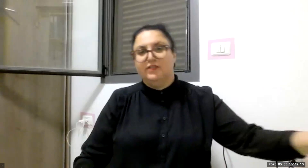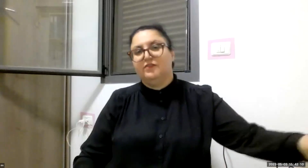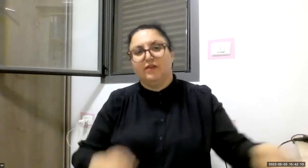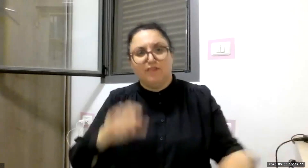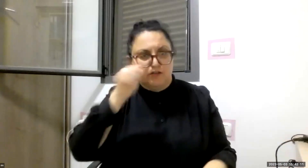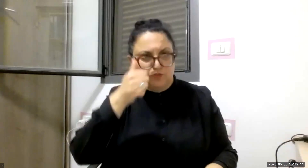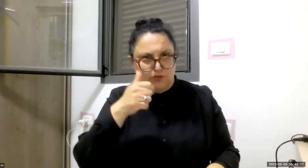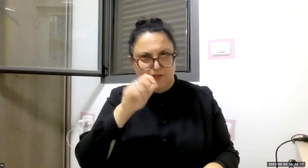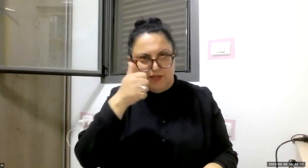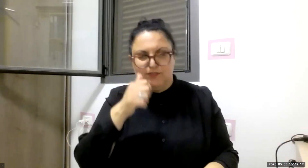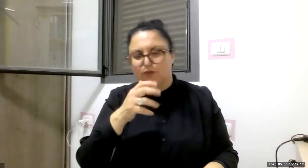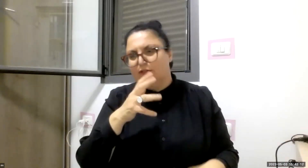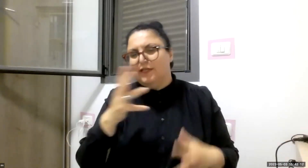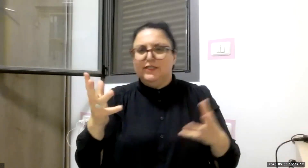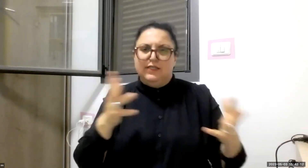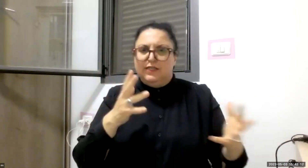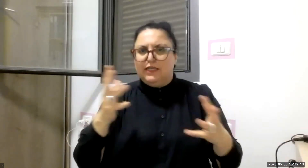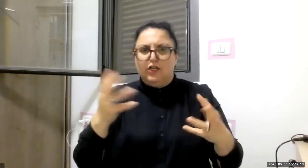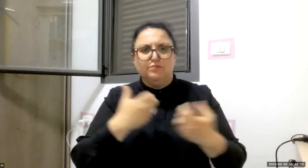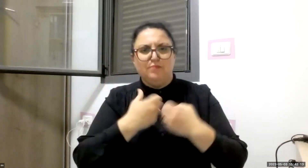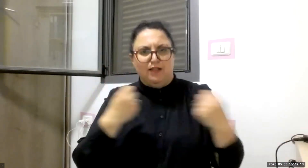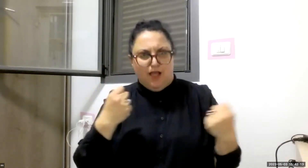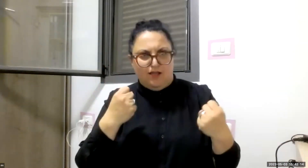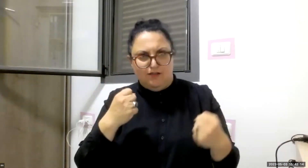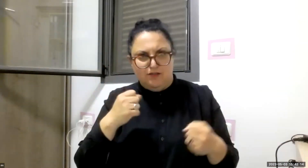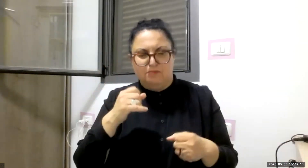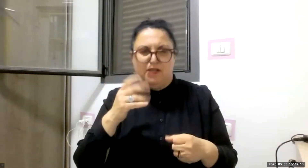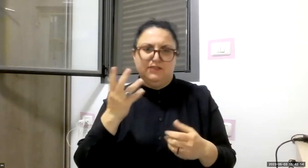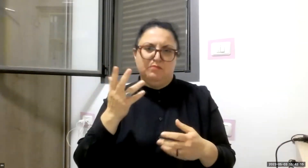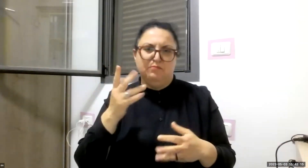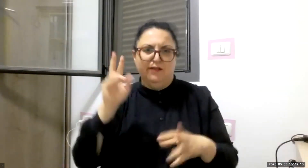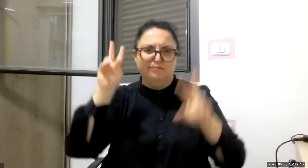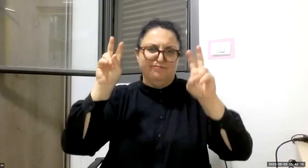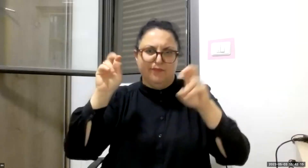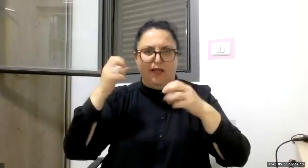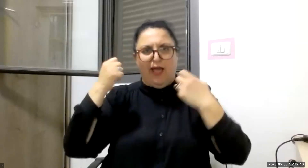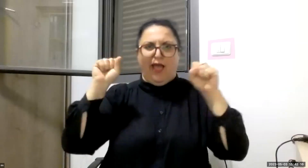דבר ראשון יש מתח בעצם